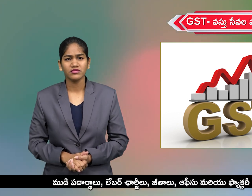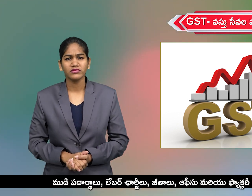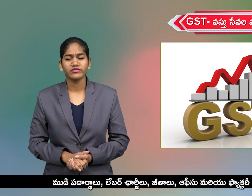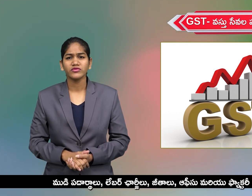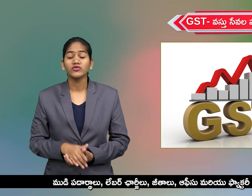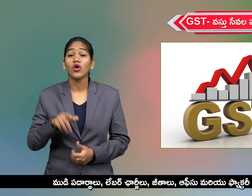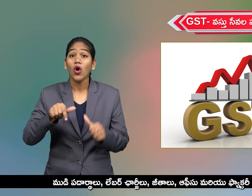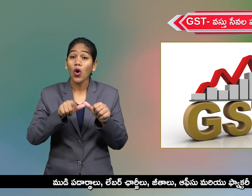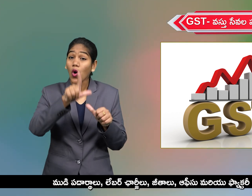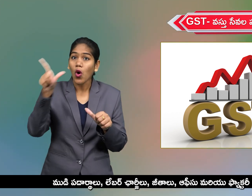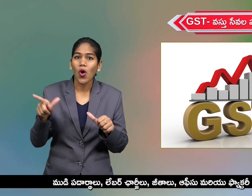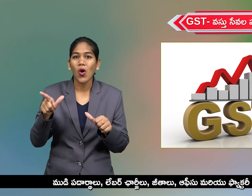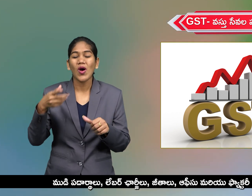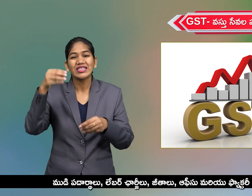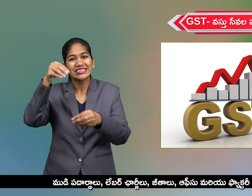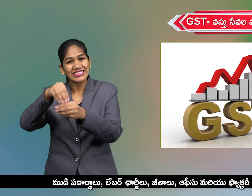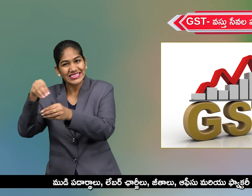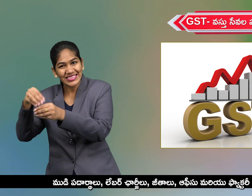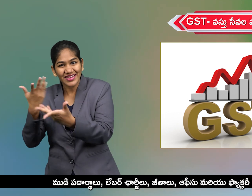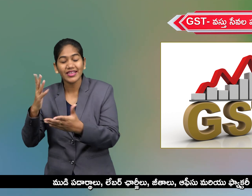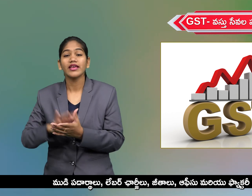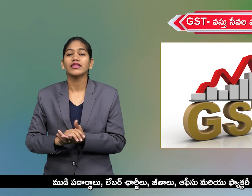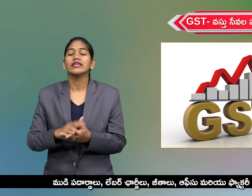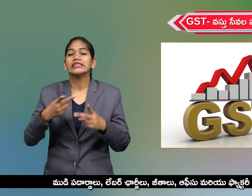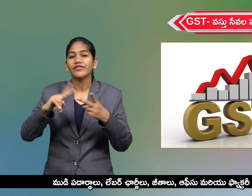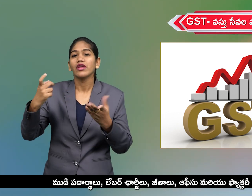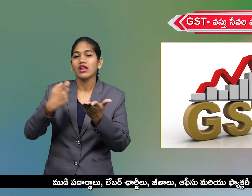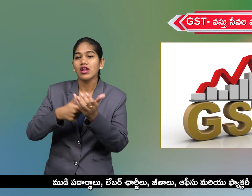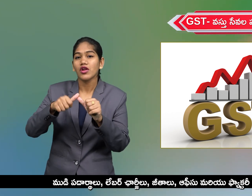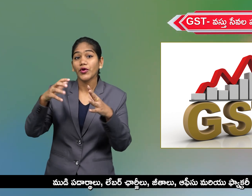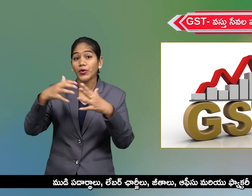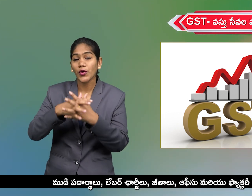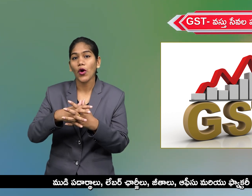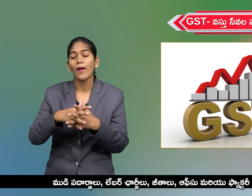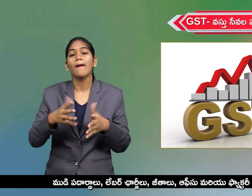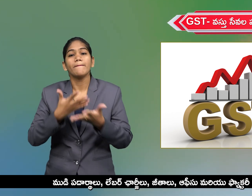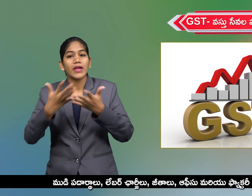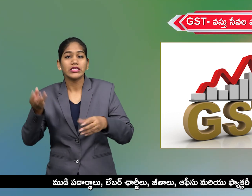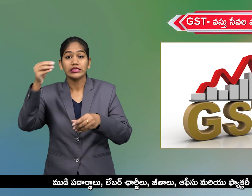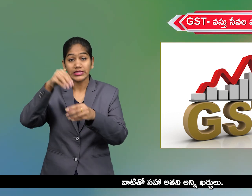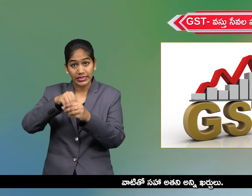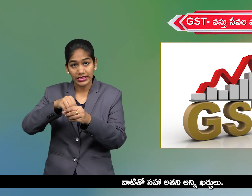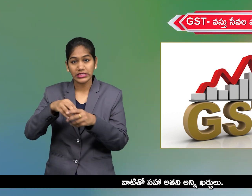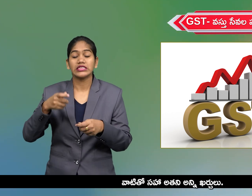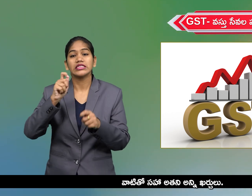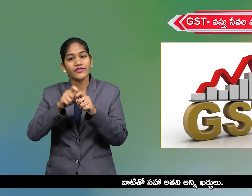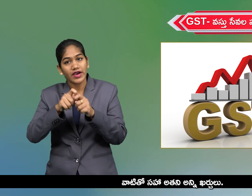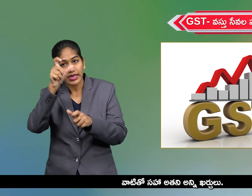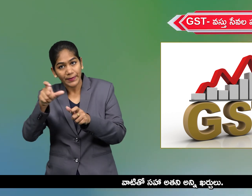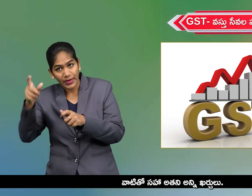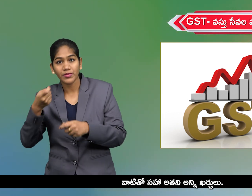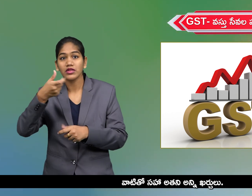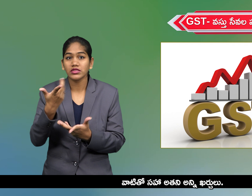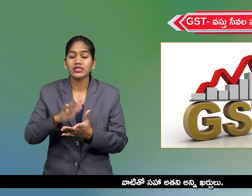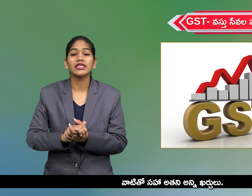ముడి పదార్థాలు, లేబర్ ఛార్జీలు, జీతాలు, ఆఫీసు మరియు ఫ్యాక్టరీ అద్దె మొదలైన వాటితో సహా